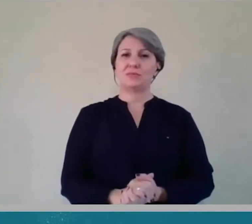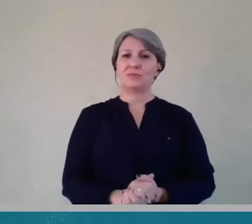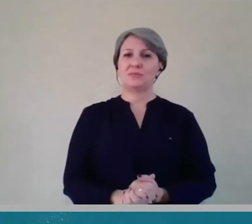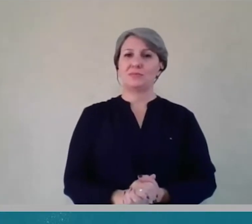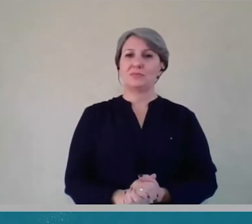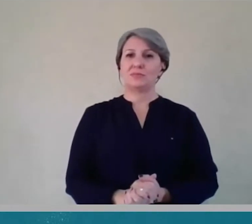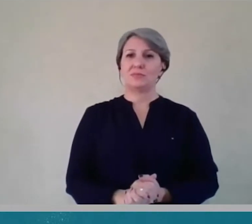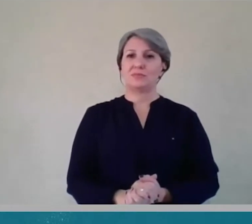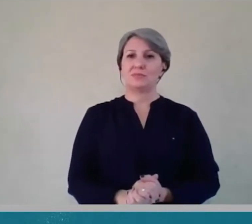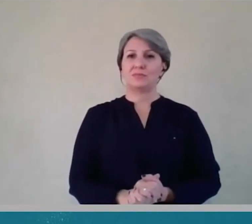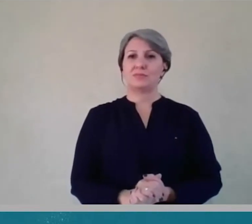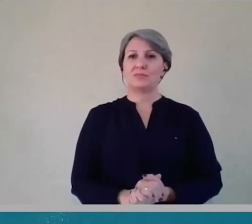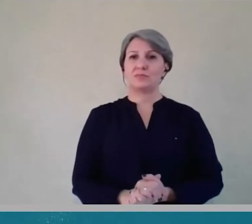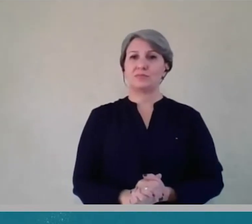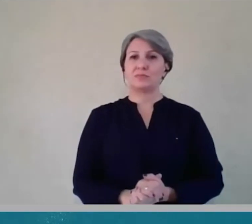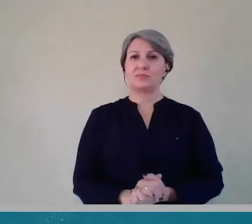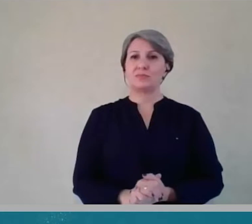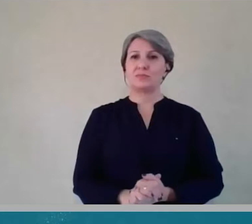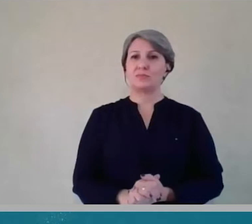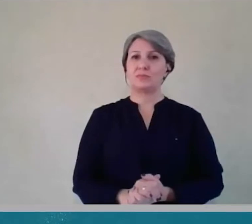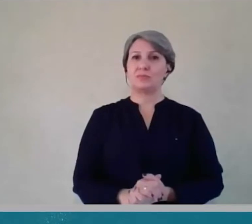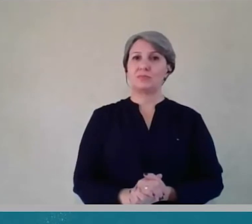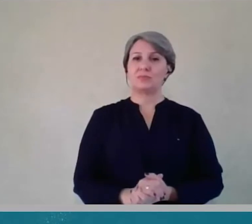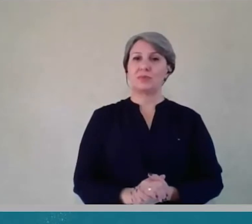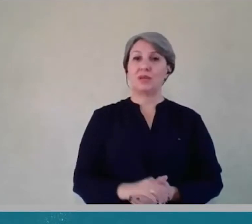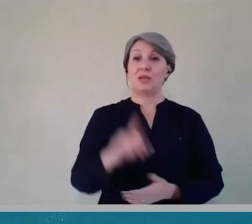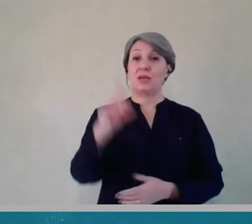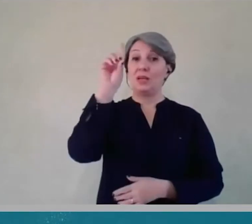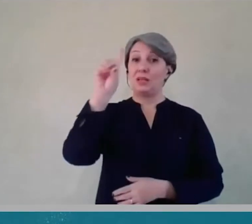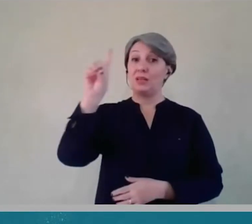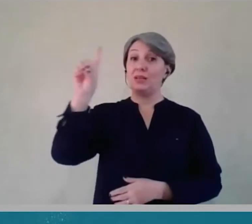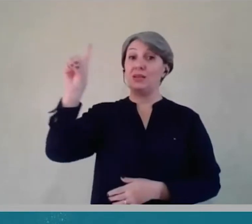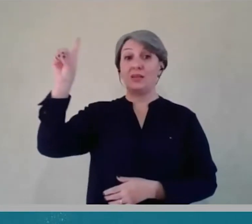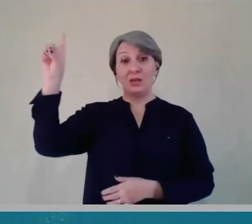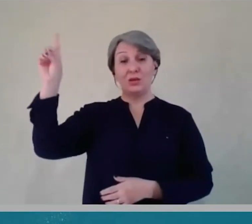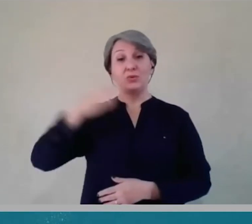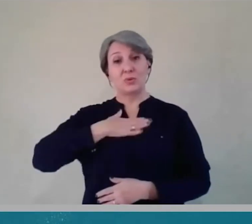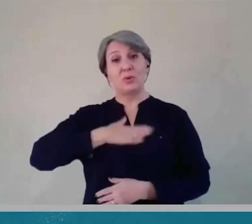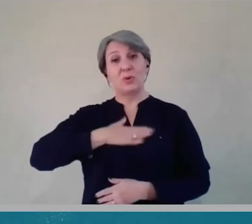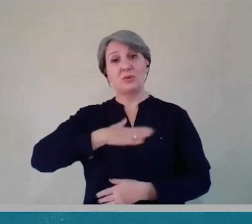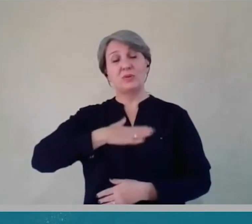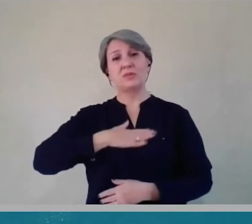Deus quer, né? Deus se agrada daqueles homens aqui na terra, né?